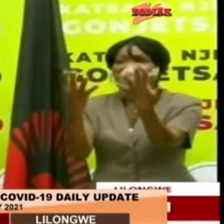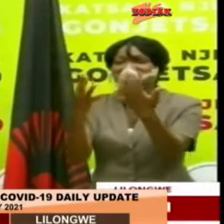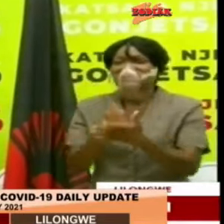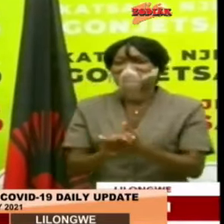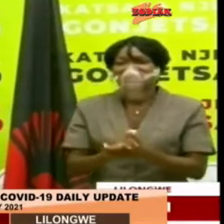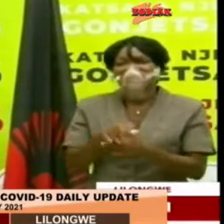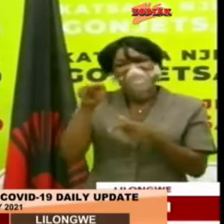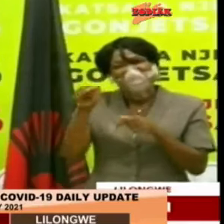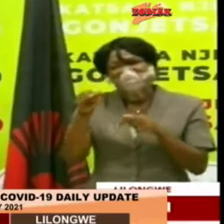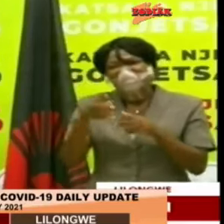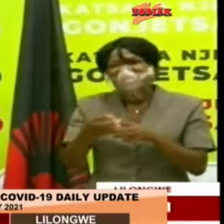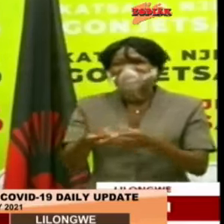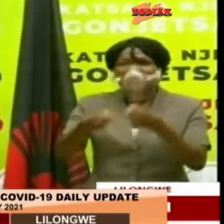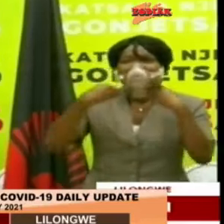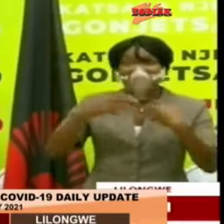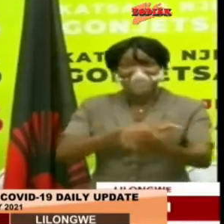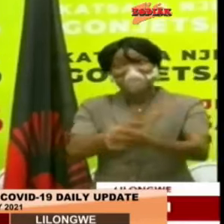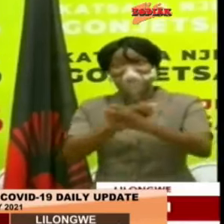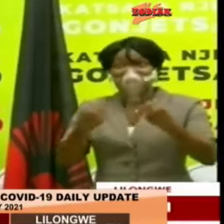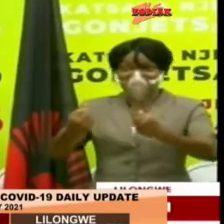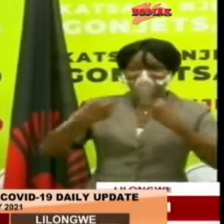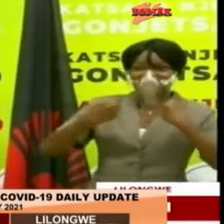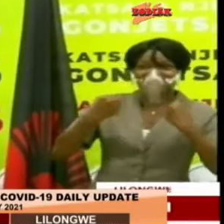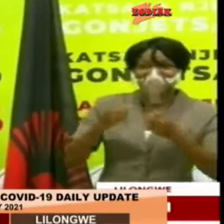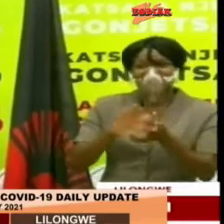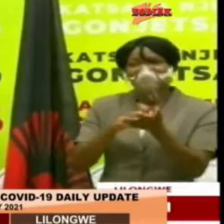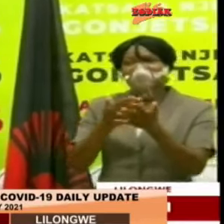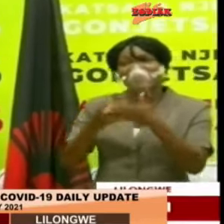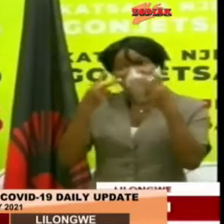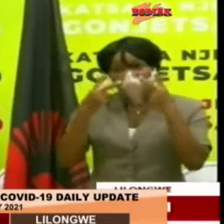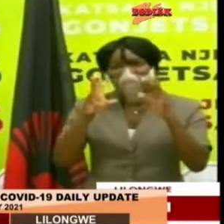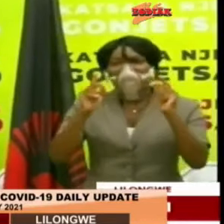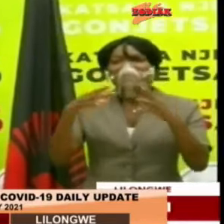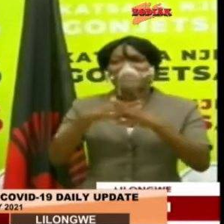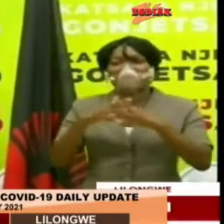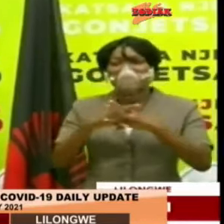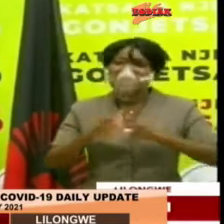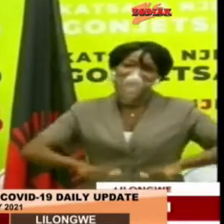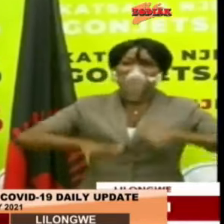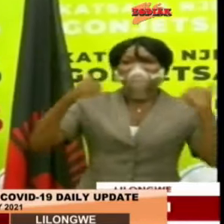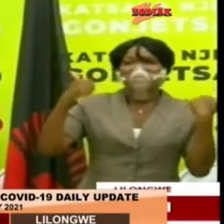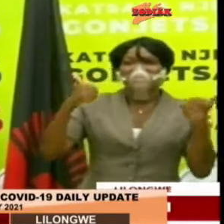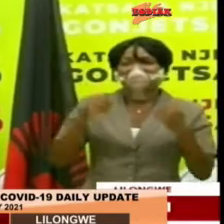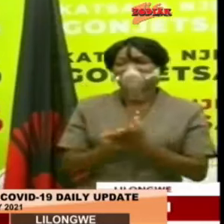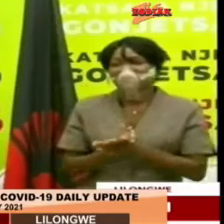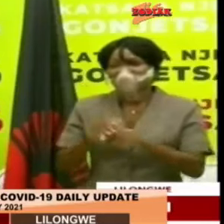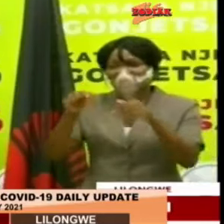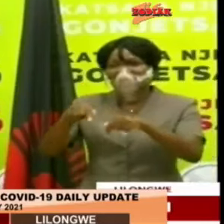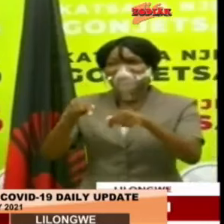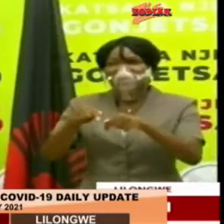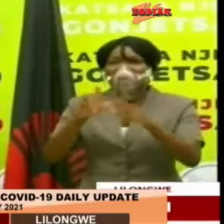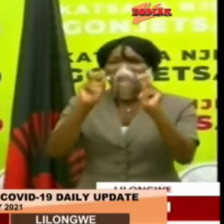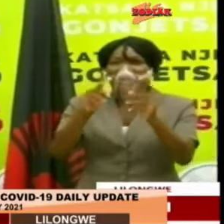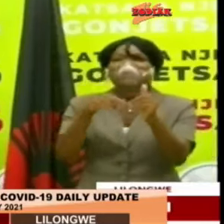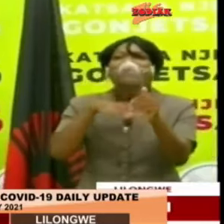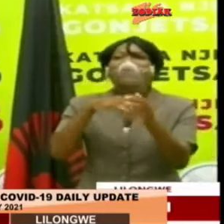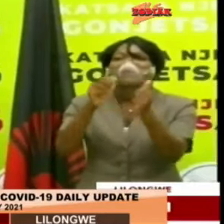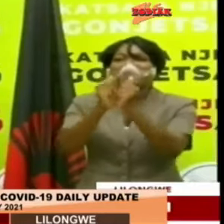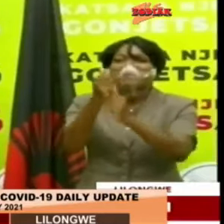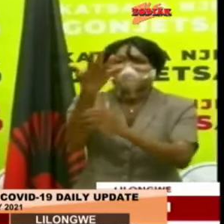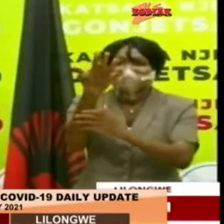zimene zikuti pasa chilimbikitso kwa basi kuti anthu ambiri akuchira amene alowa mchipatala lero ndi anthu